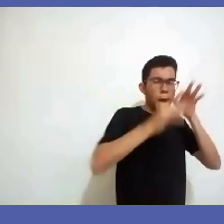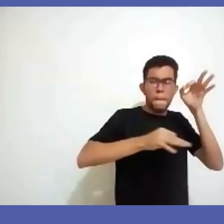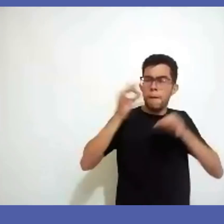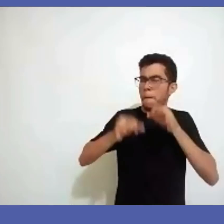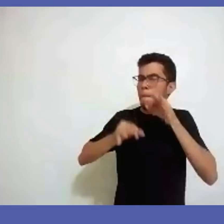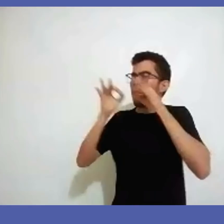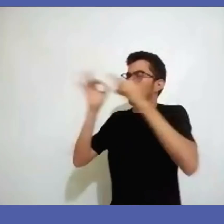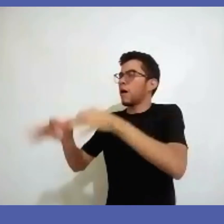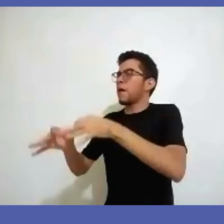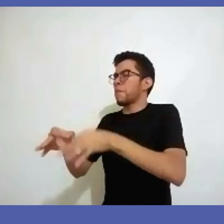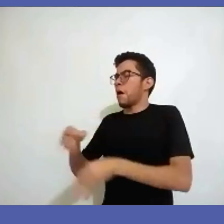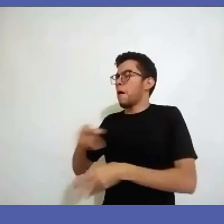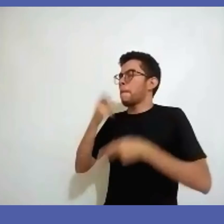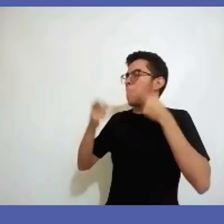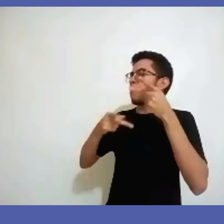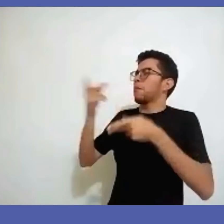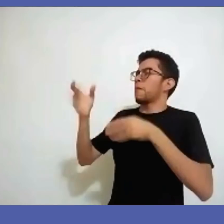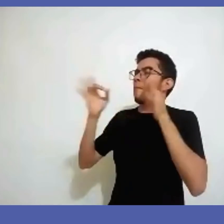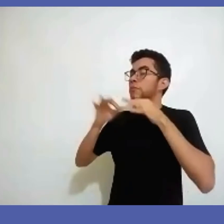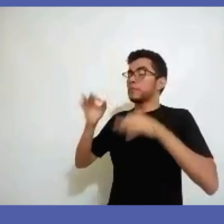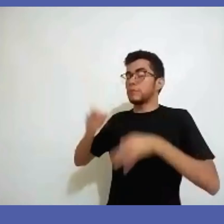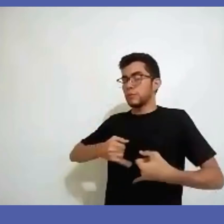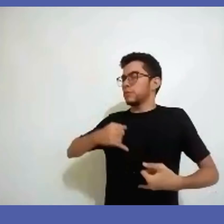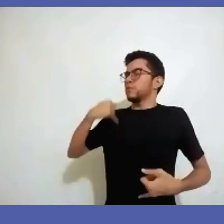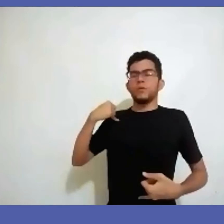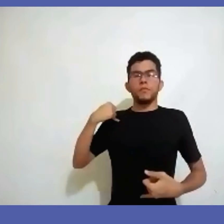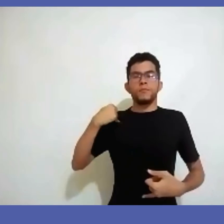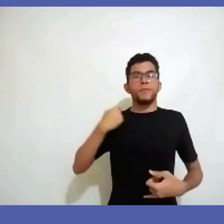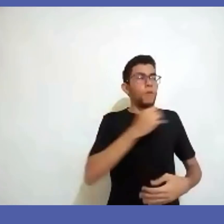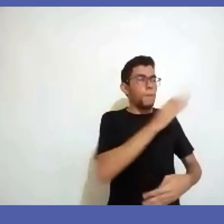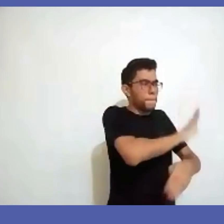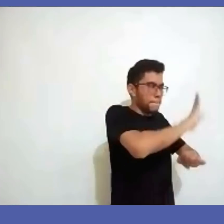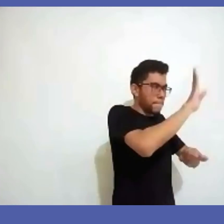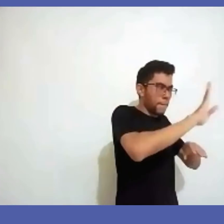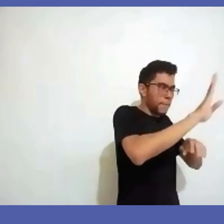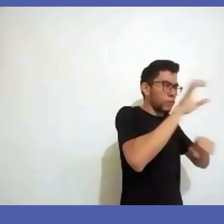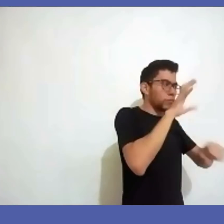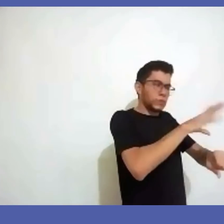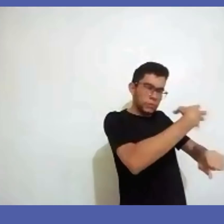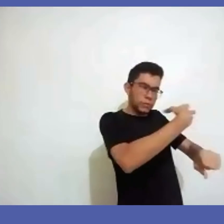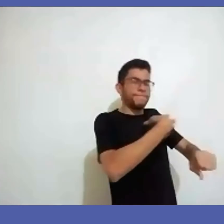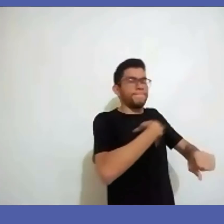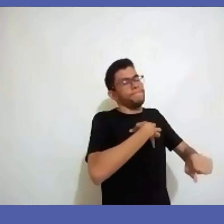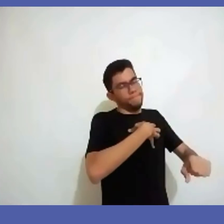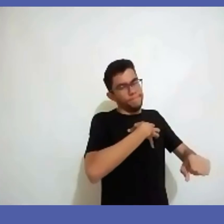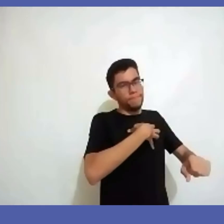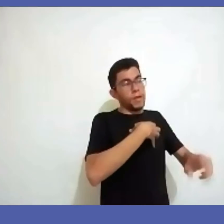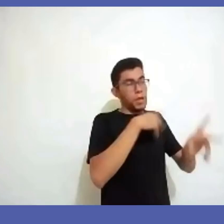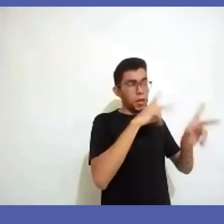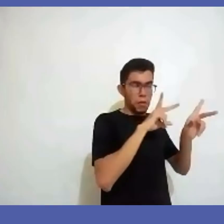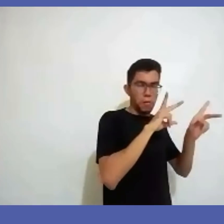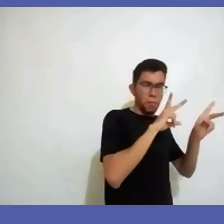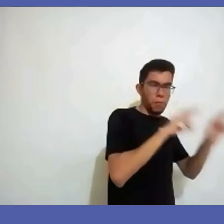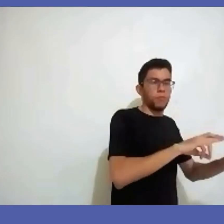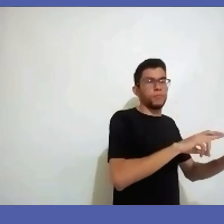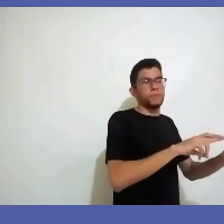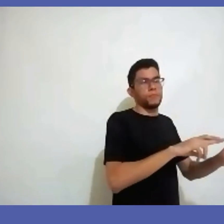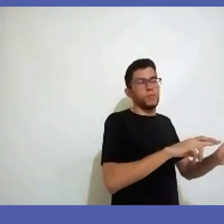outros. Irmãos, isso tudo é Babilônia. Então não basta apenas sair fisicamente da Babilônia, nós temos